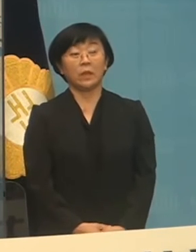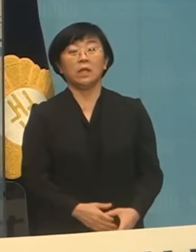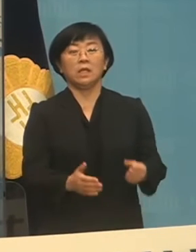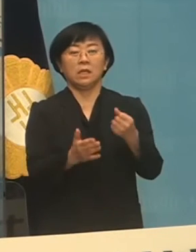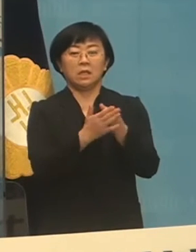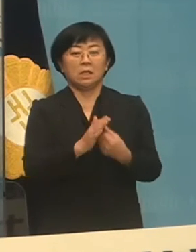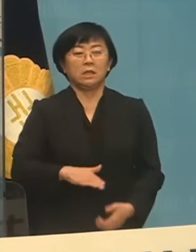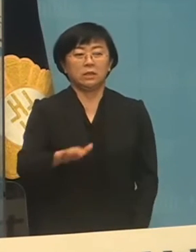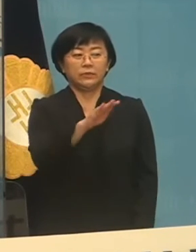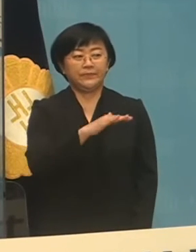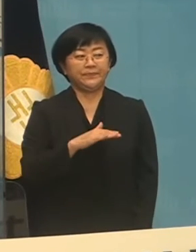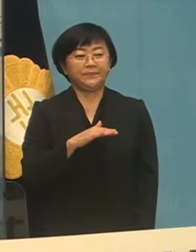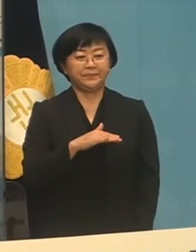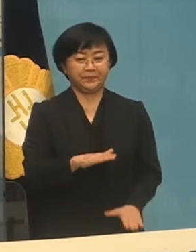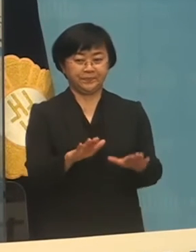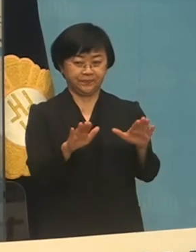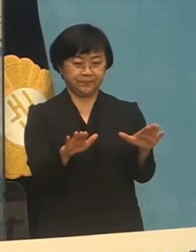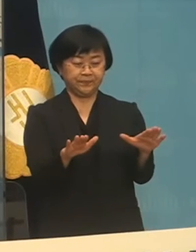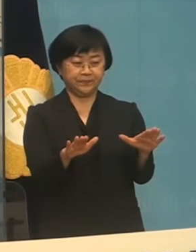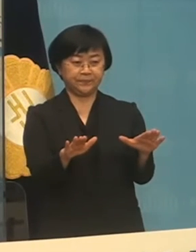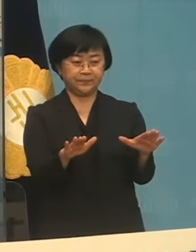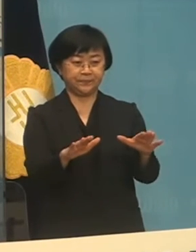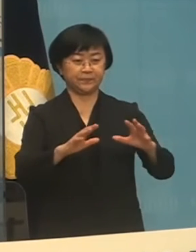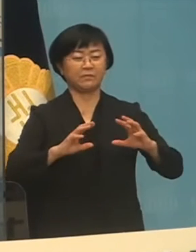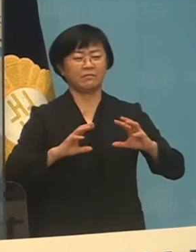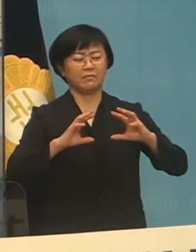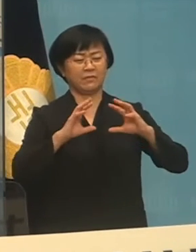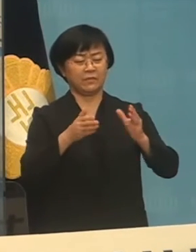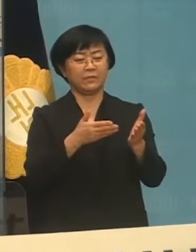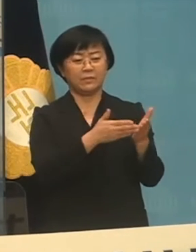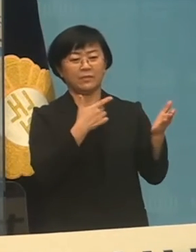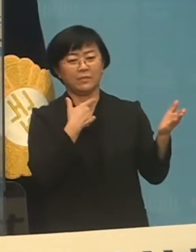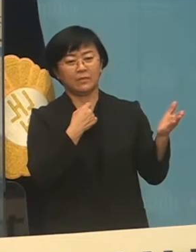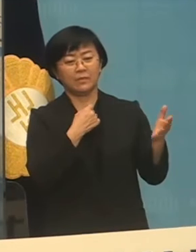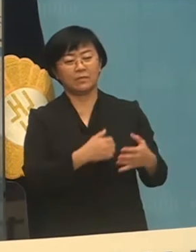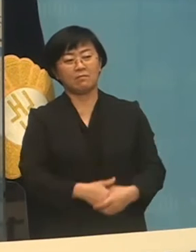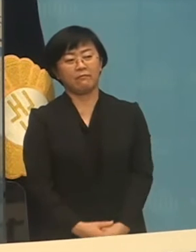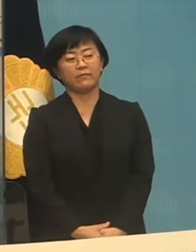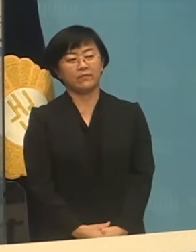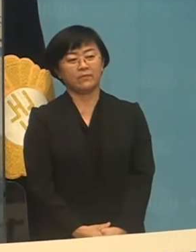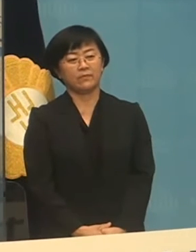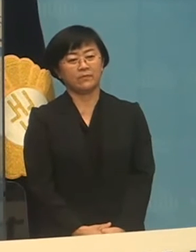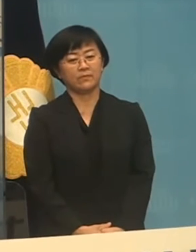그래서 저희는 오늘 국가에 요청합니다.